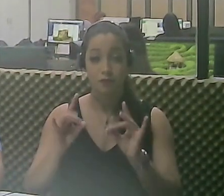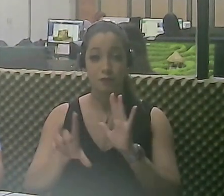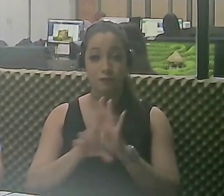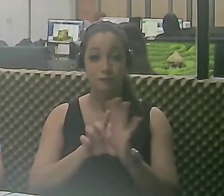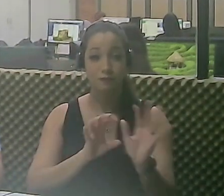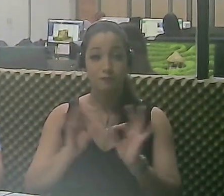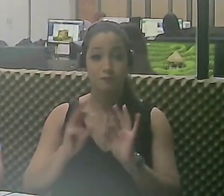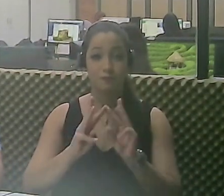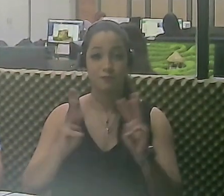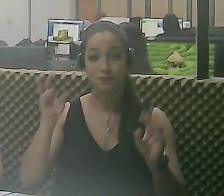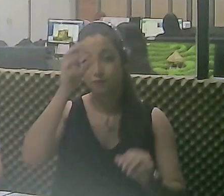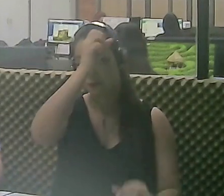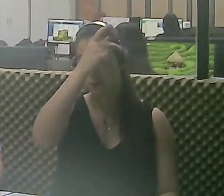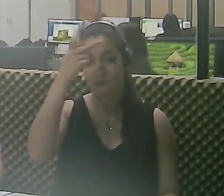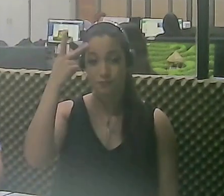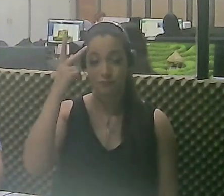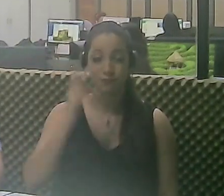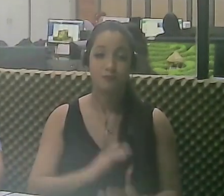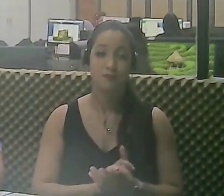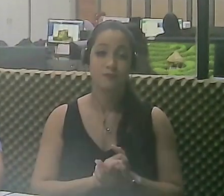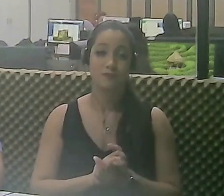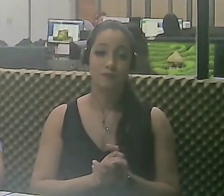lei no portal da Prefeitura.